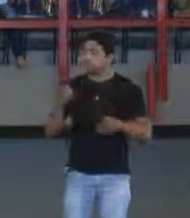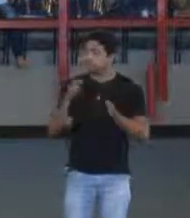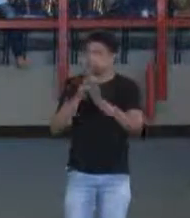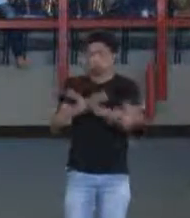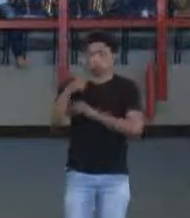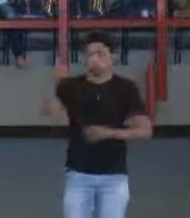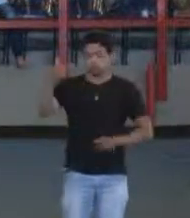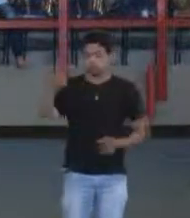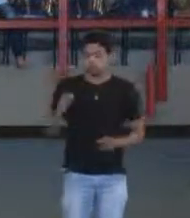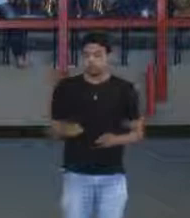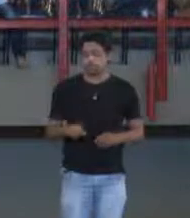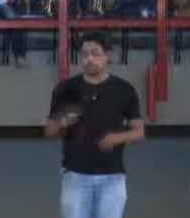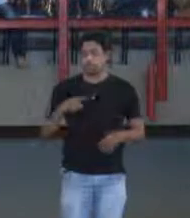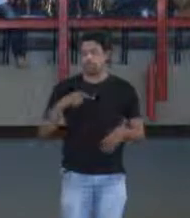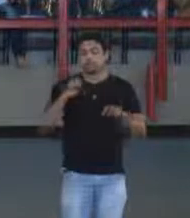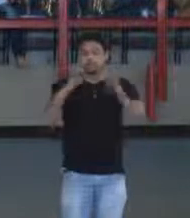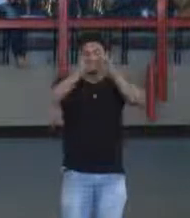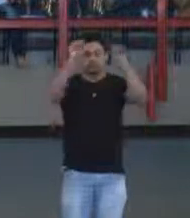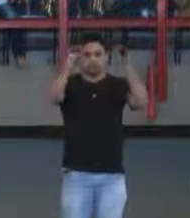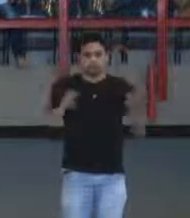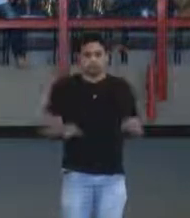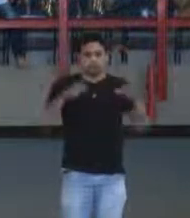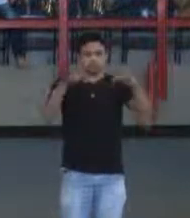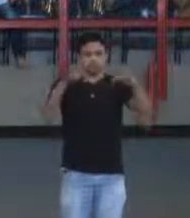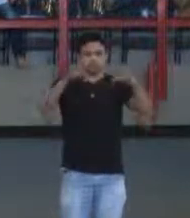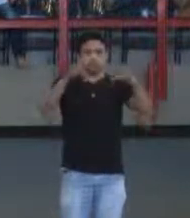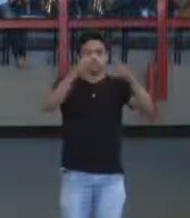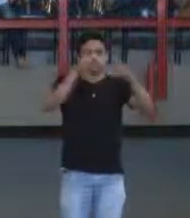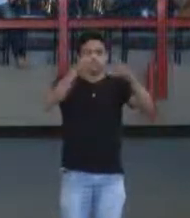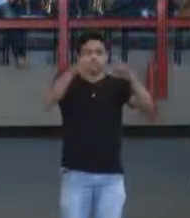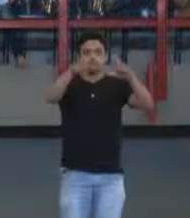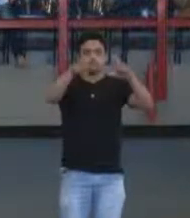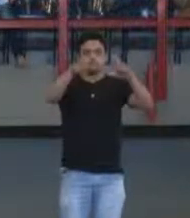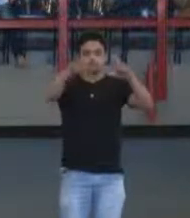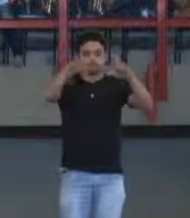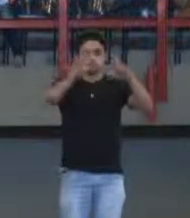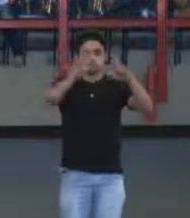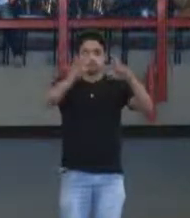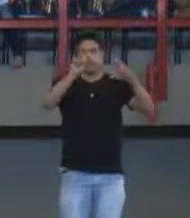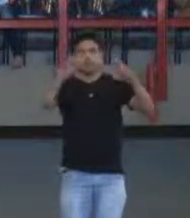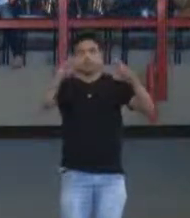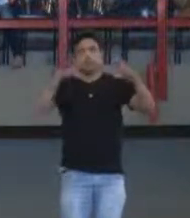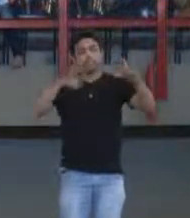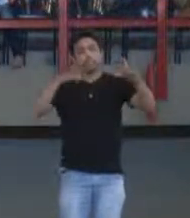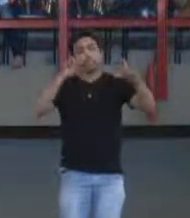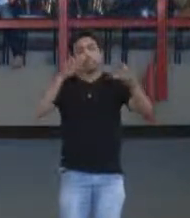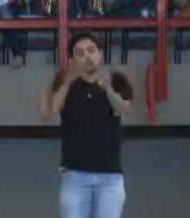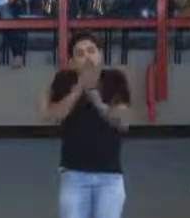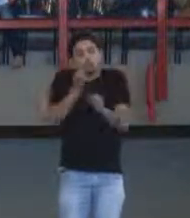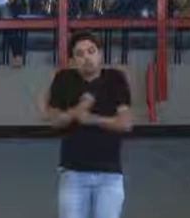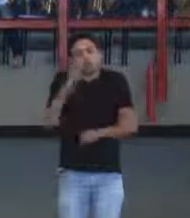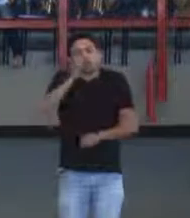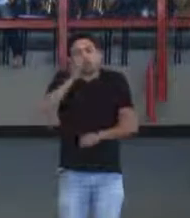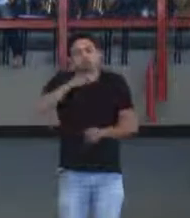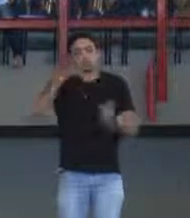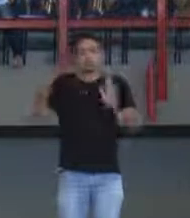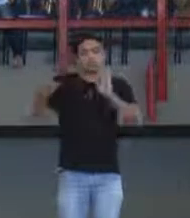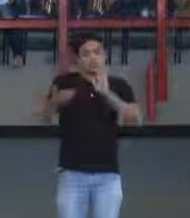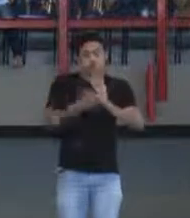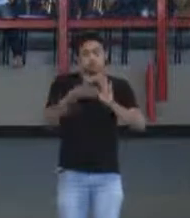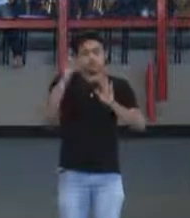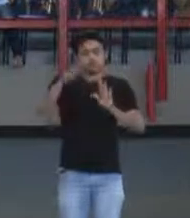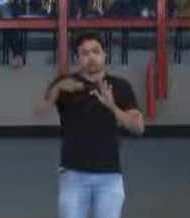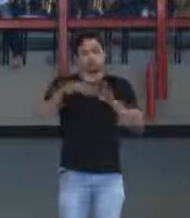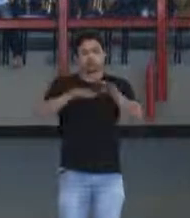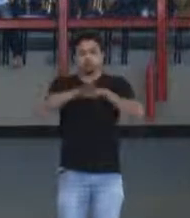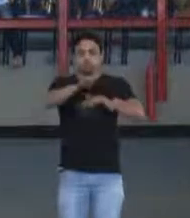seguinte: um sistema de radar é programado para registrar automaticamente a velocidade de todos os veículos